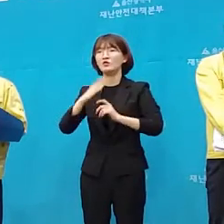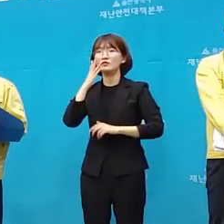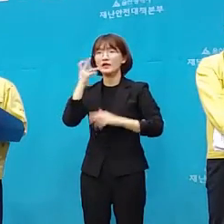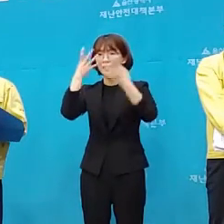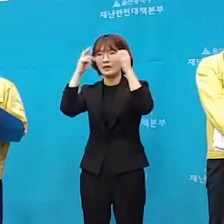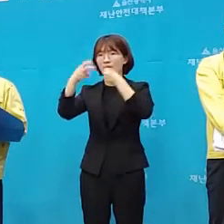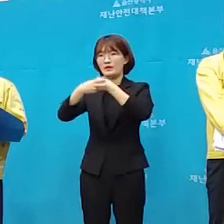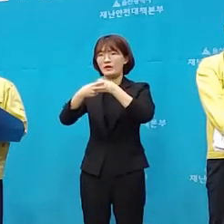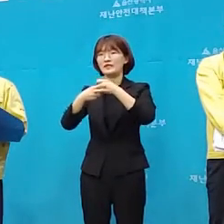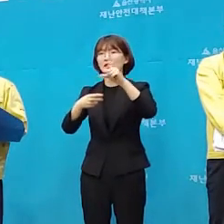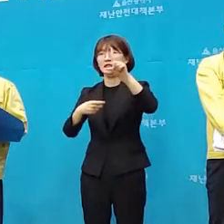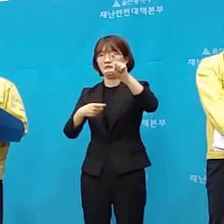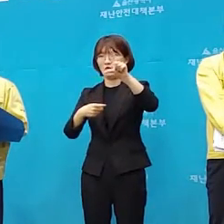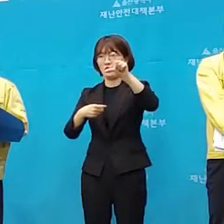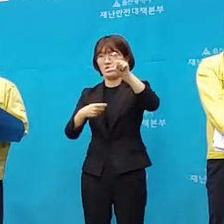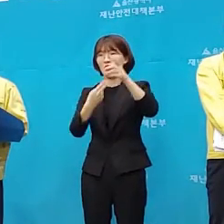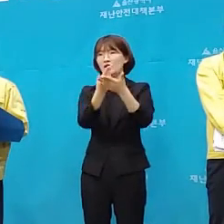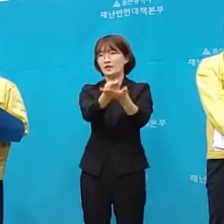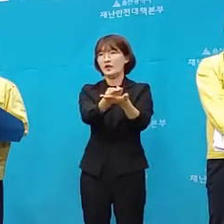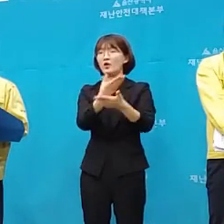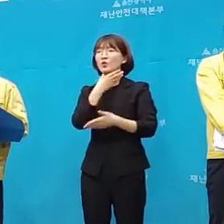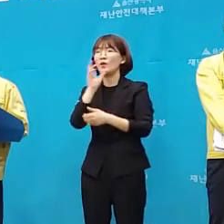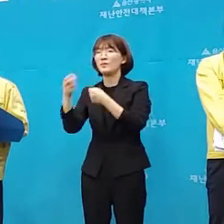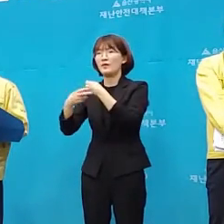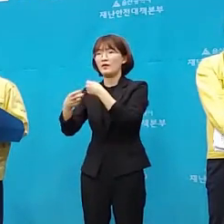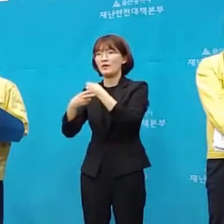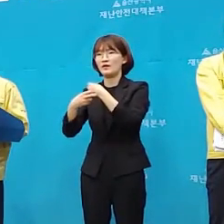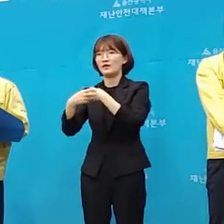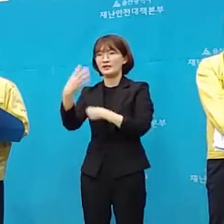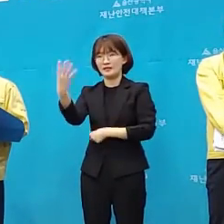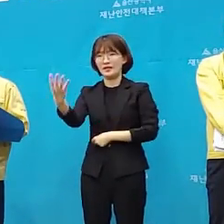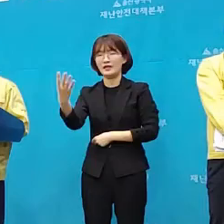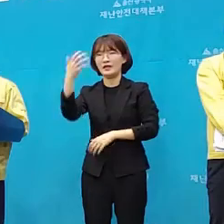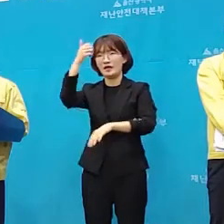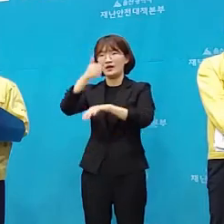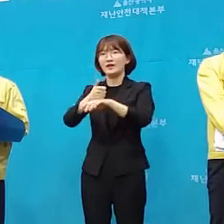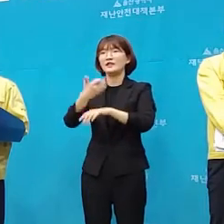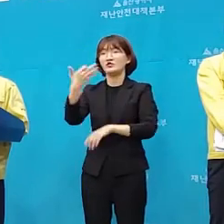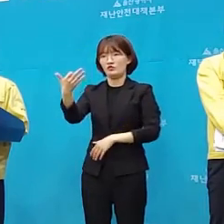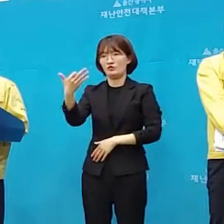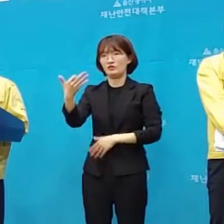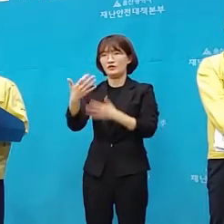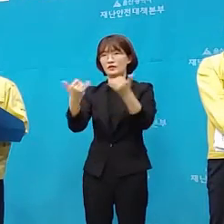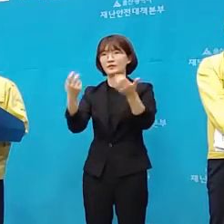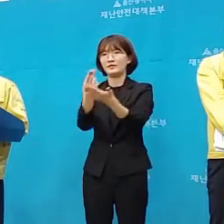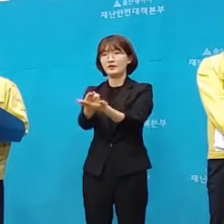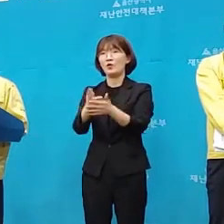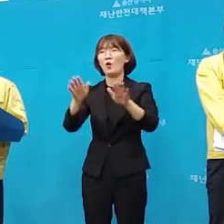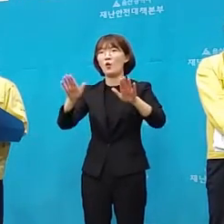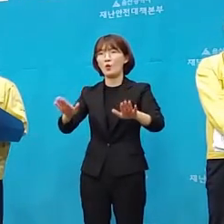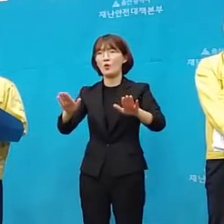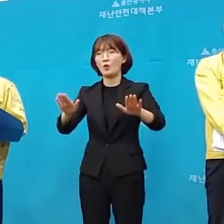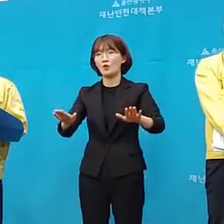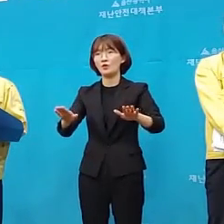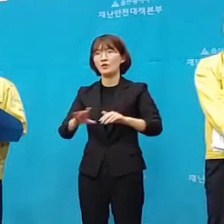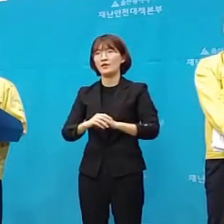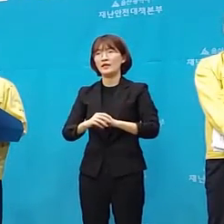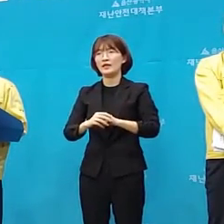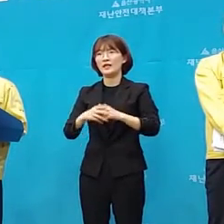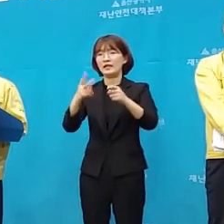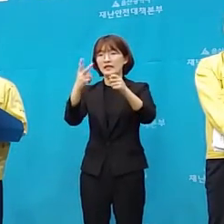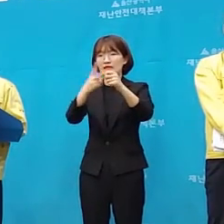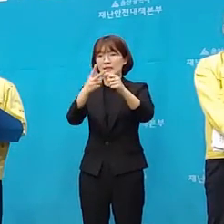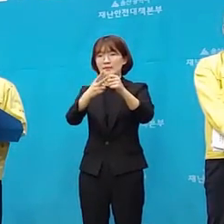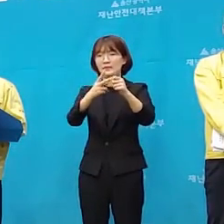울산대 병원에 15명, 울산 노인병원에 3명, 19명 입원 중이고 오늘 울산 입원